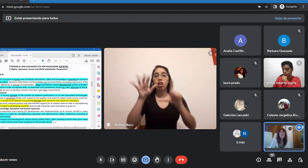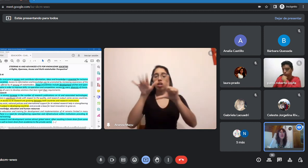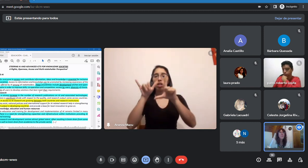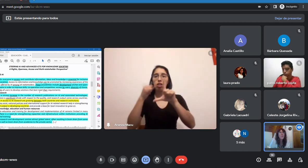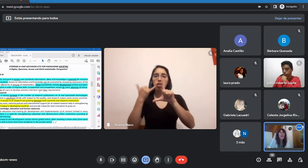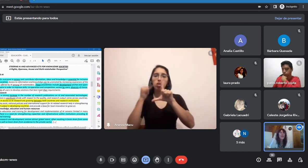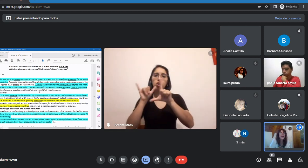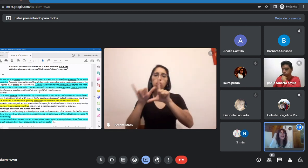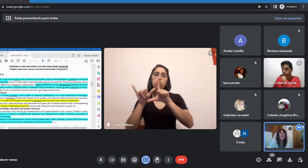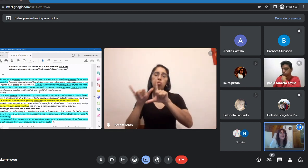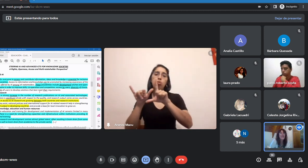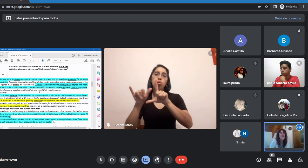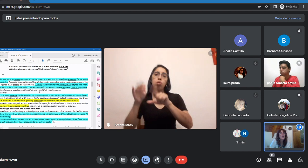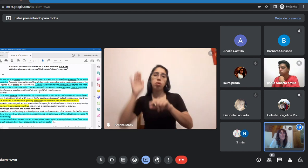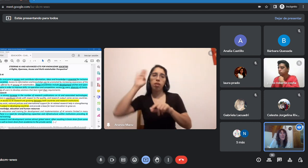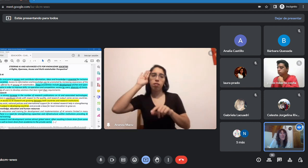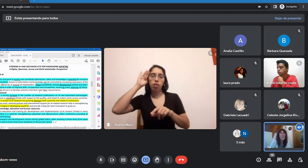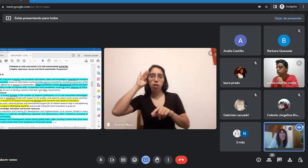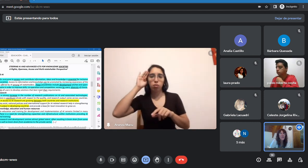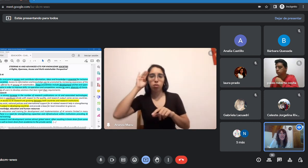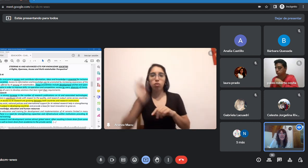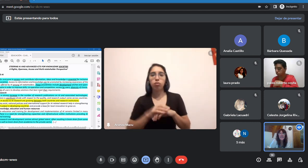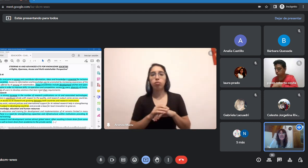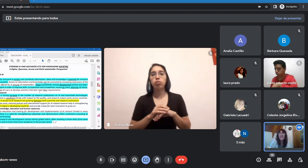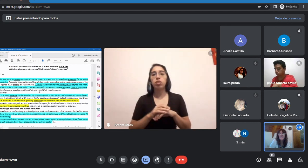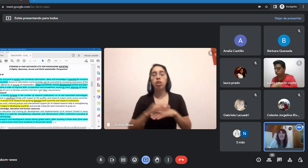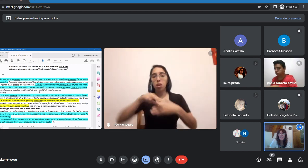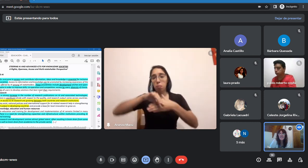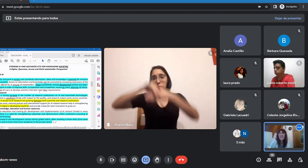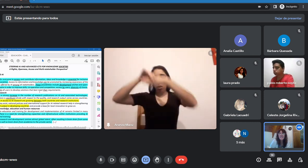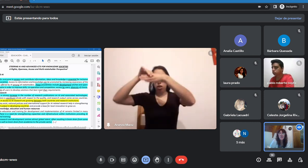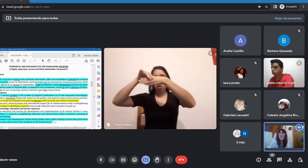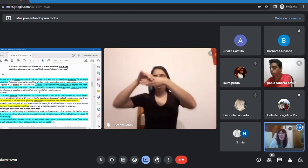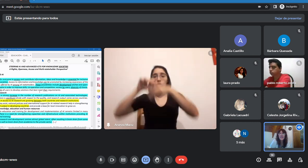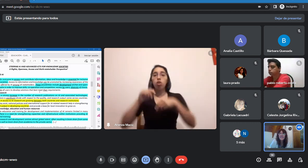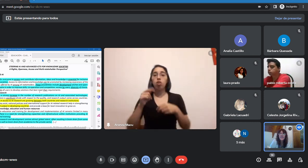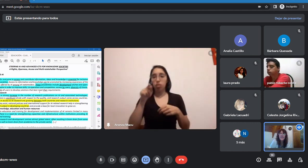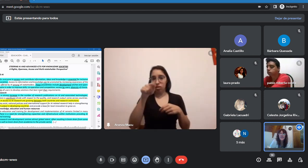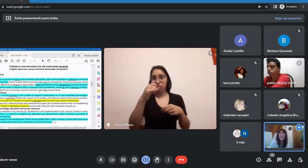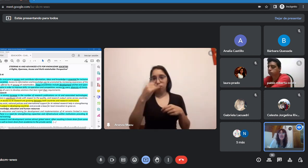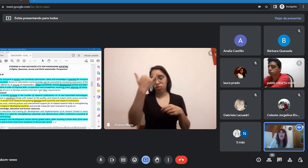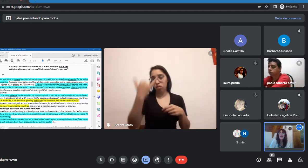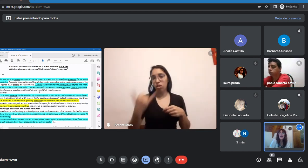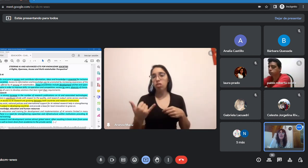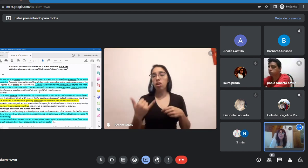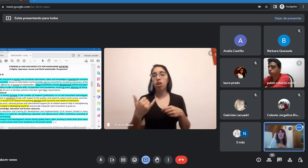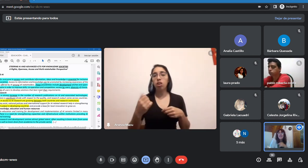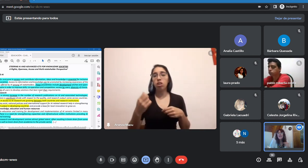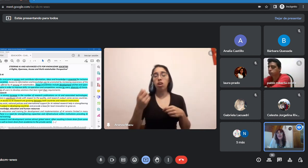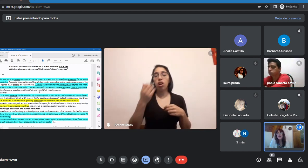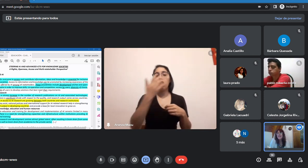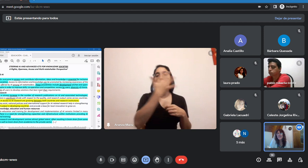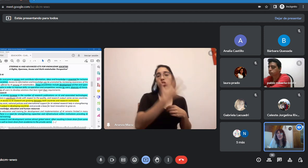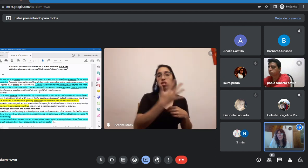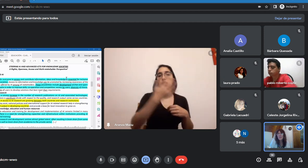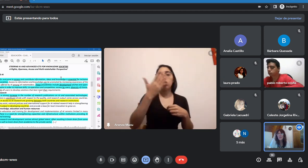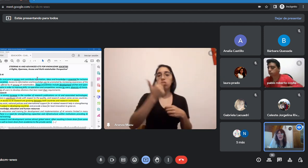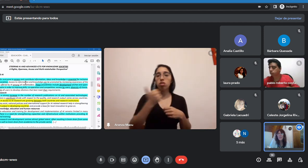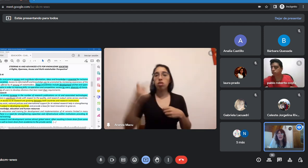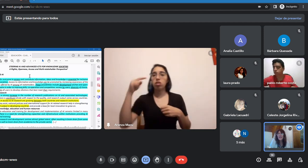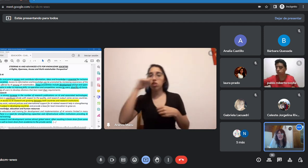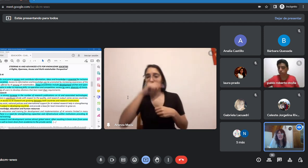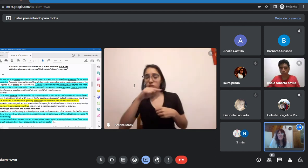en Facebook y en la aula Pedco, están las 3, las 5, las 6 y las 7. Tienen que hacer la